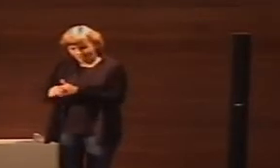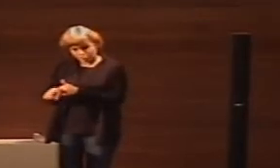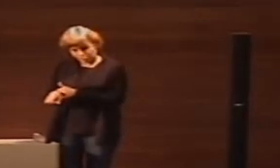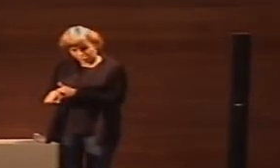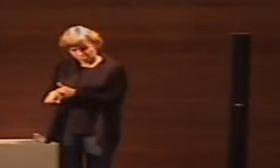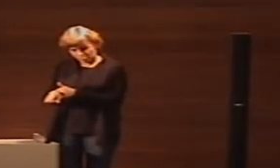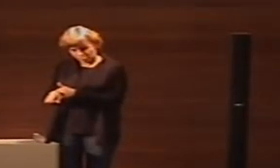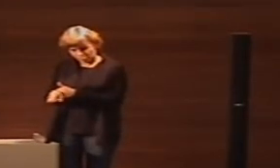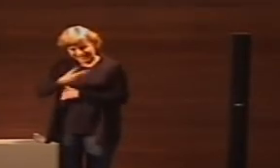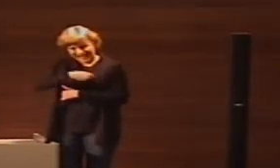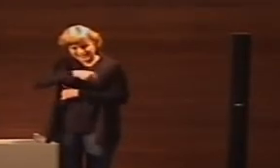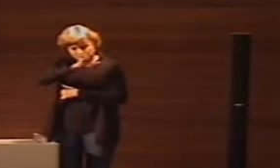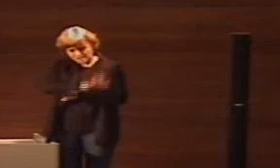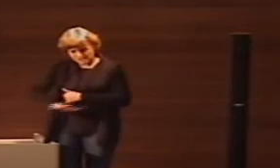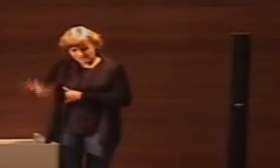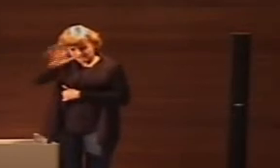Bueno,